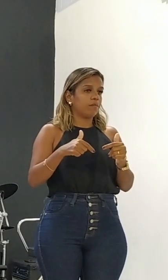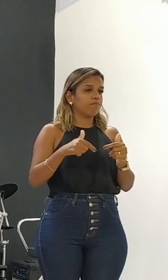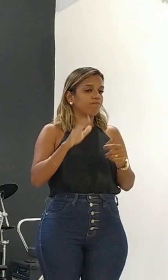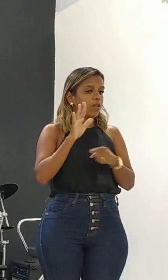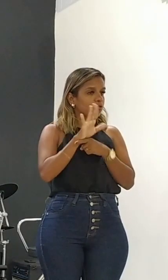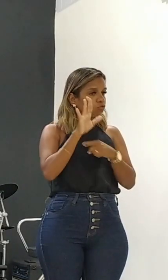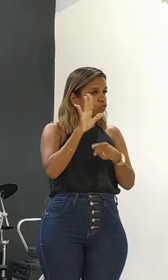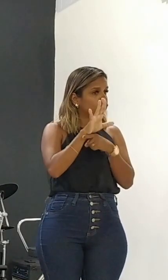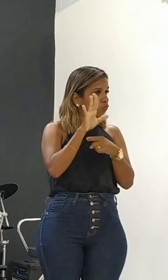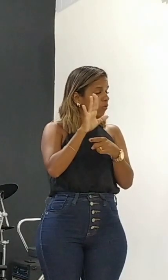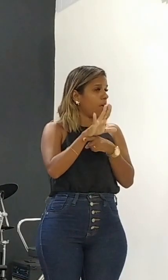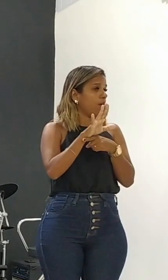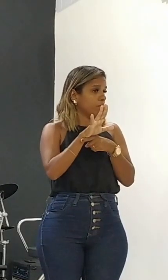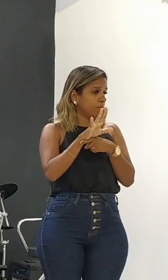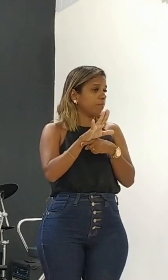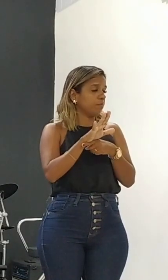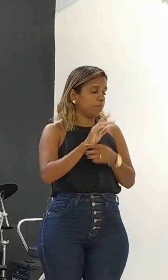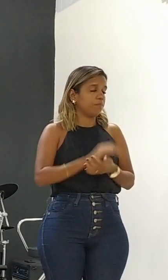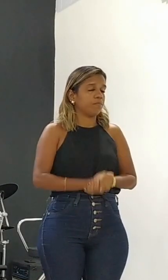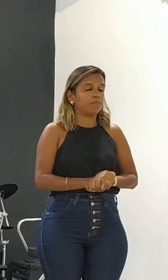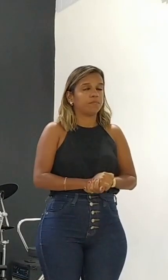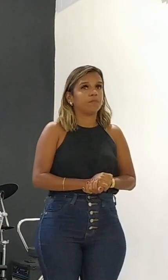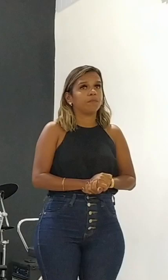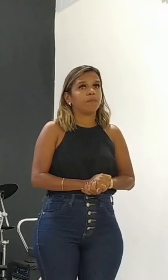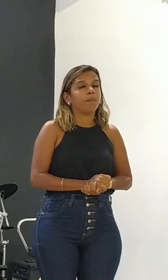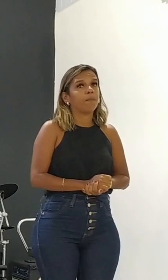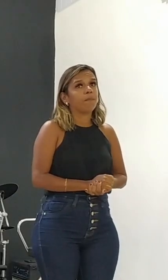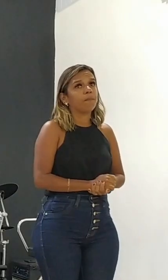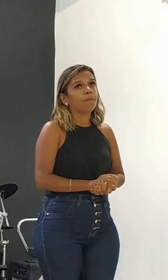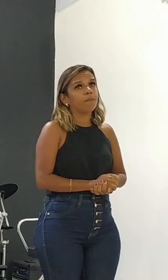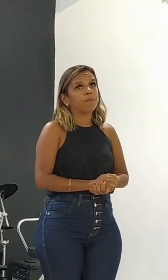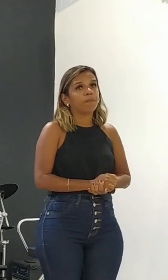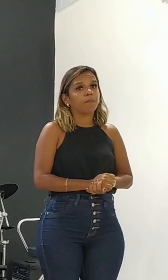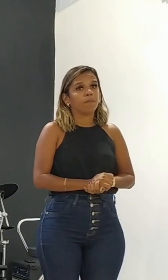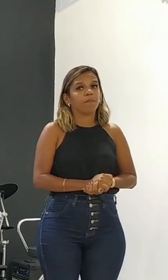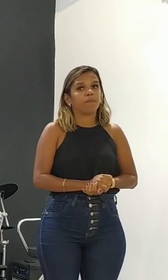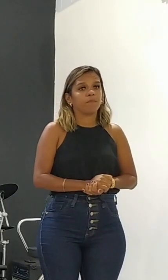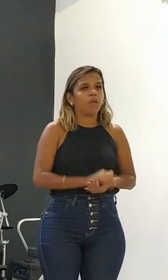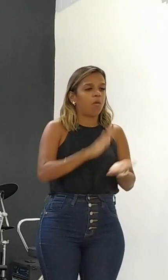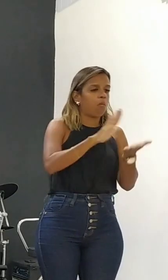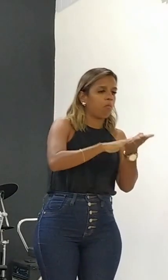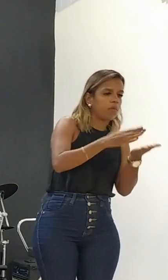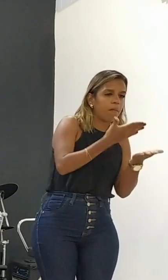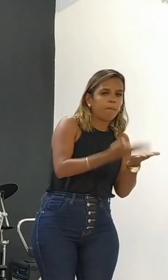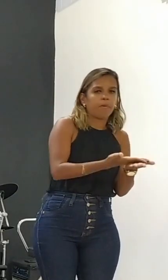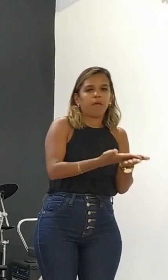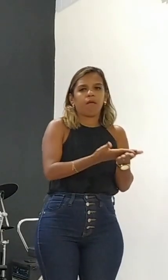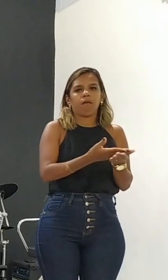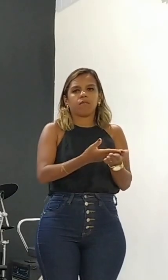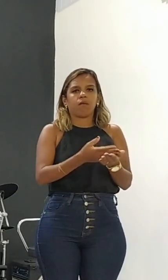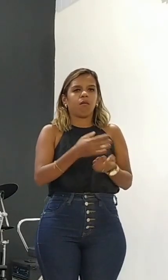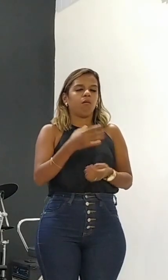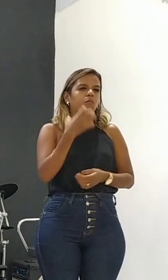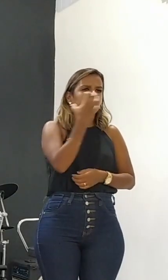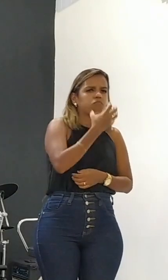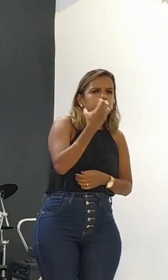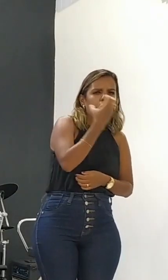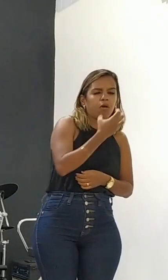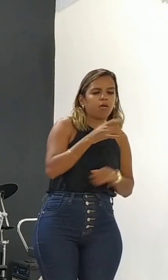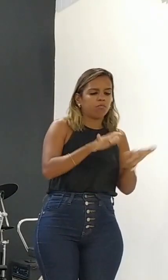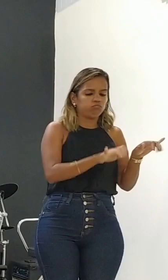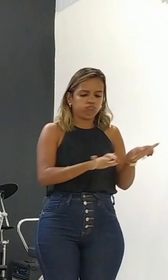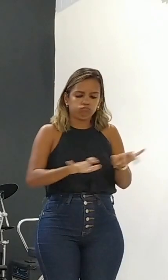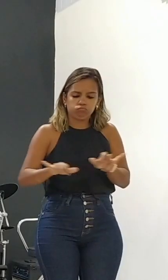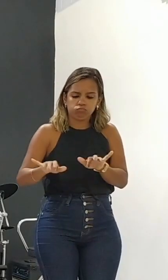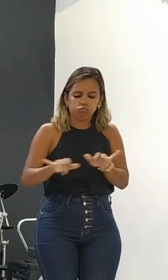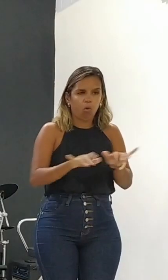cada um faz a sua parte. Aqui um interpreta, o outro canta, o outro toca,